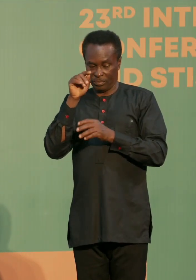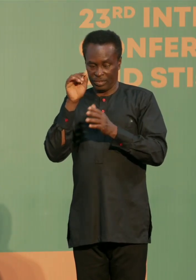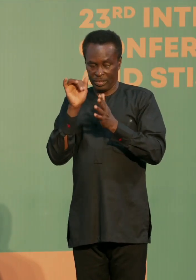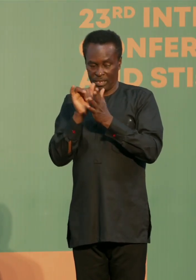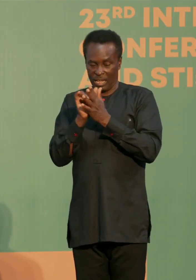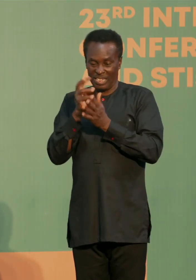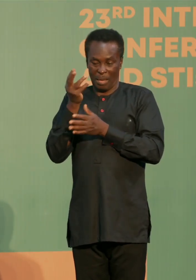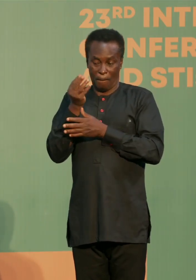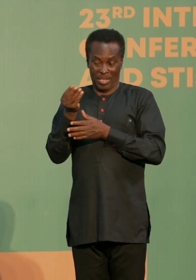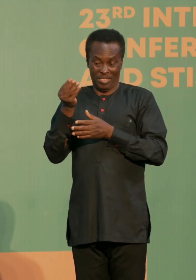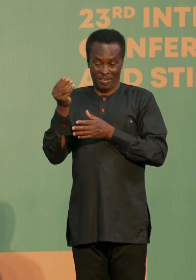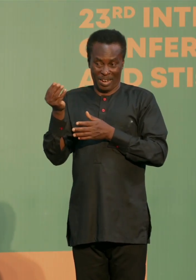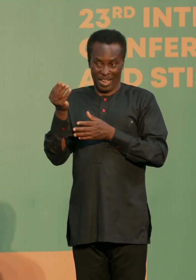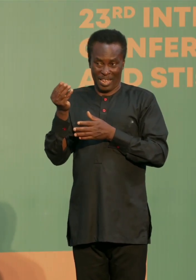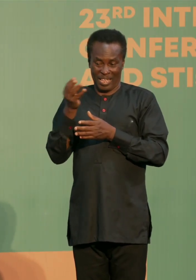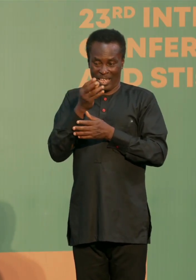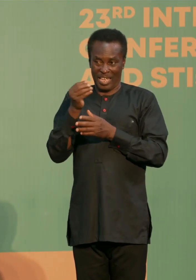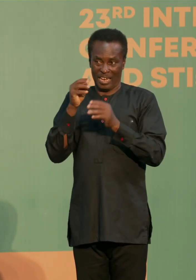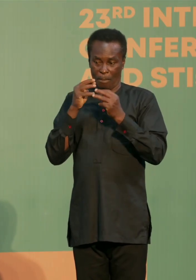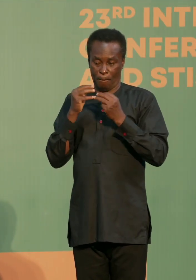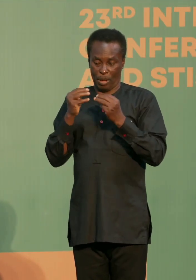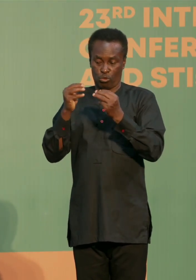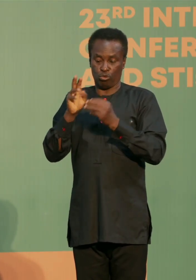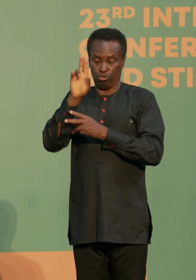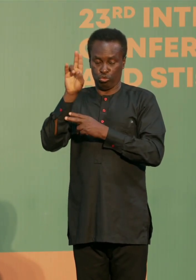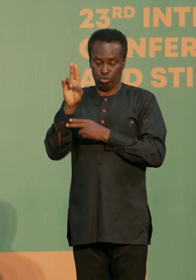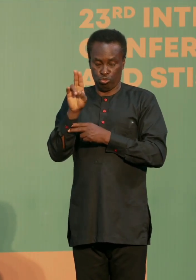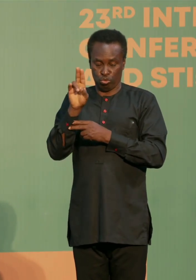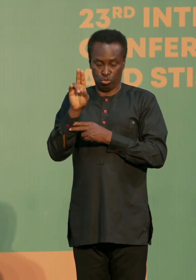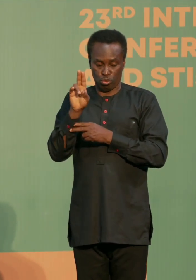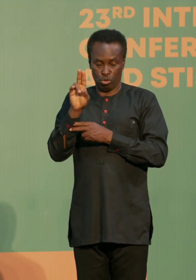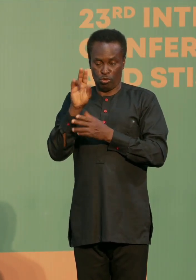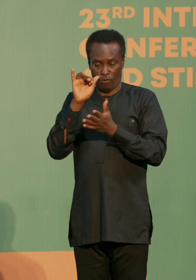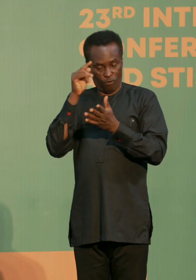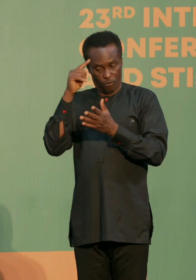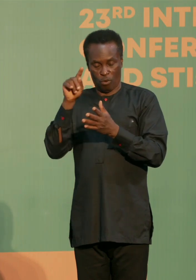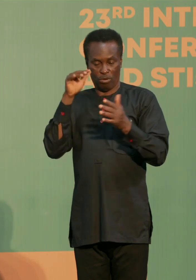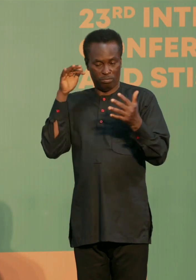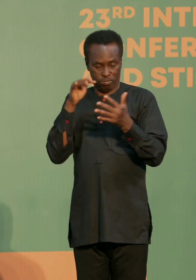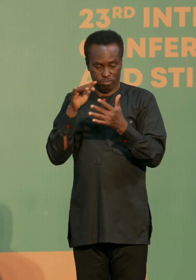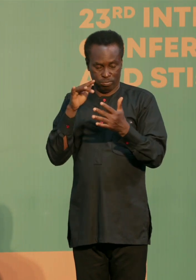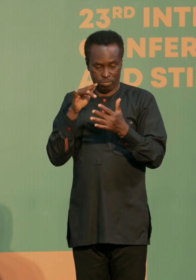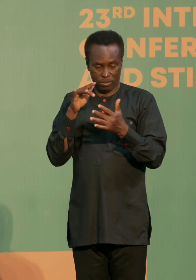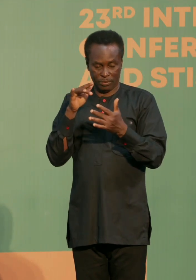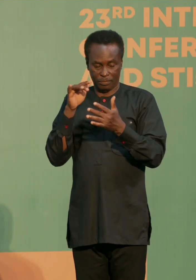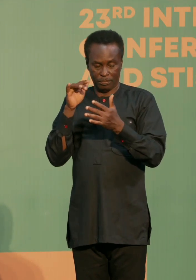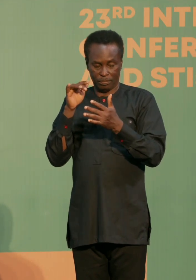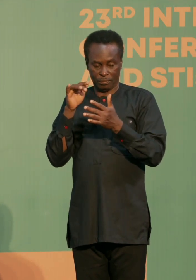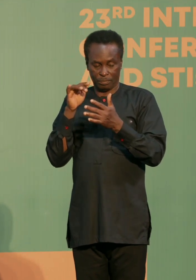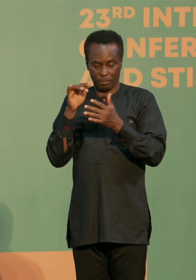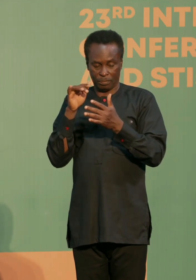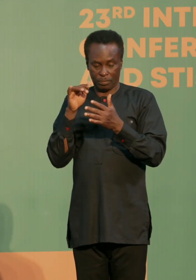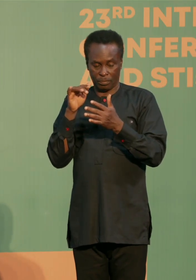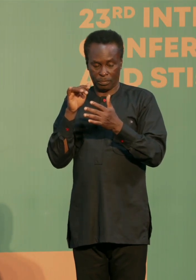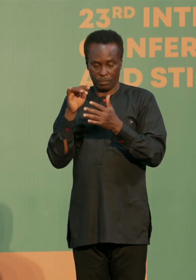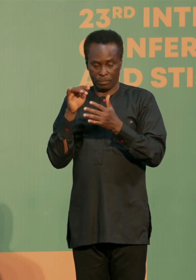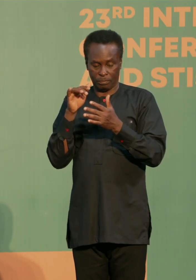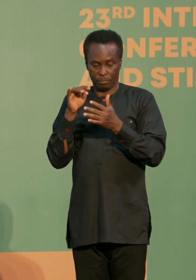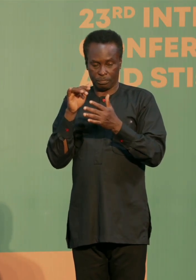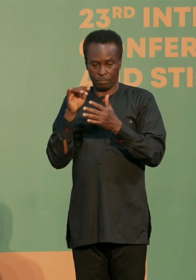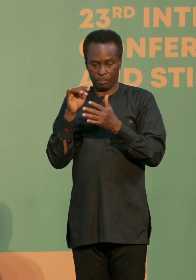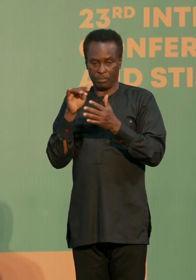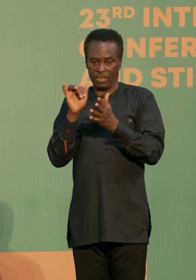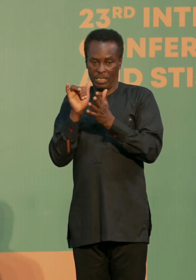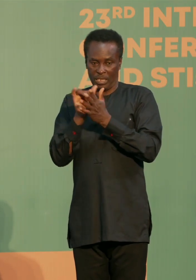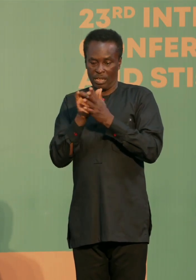hospitalier de Binza pour réaliser notre étude. Il s'agissait d'une étude descriptive transversale.